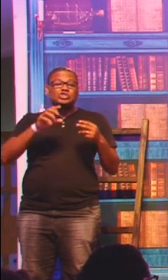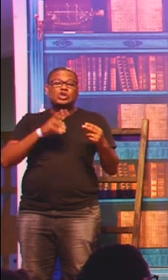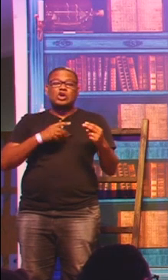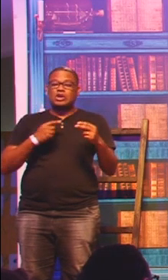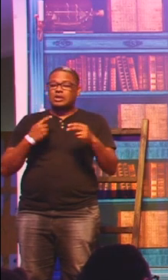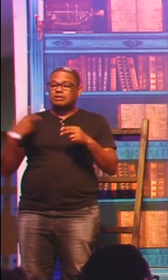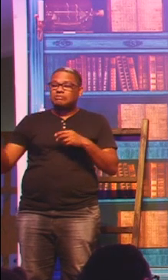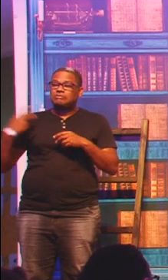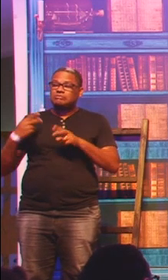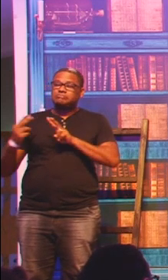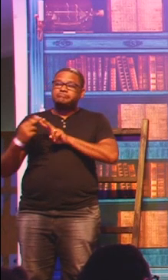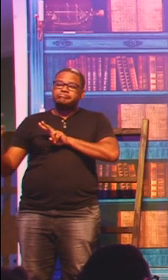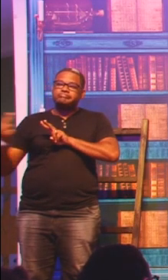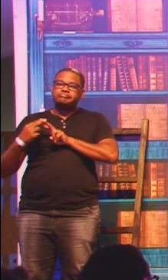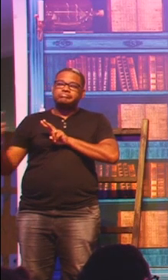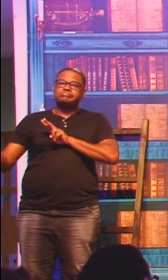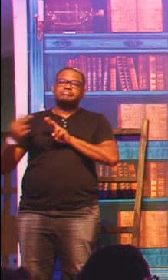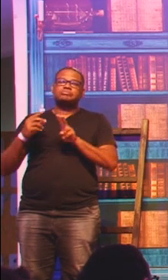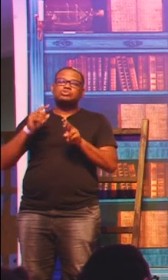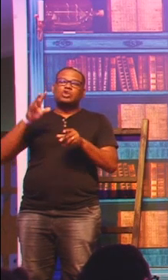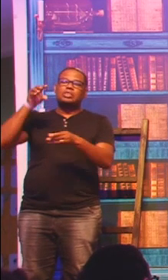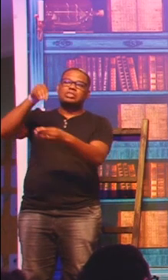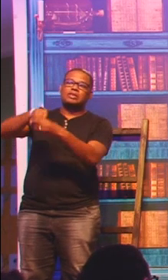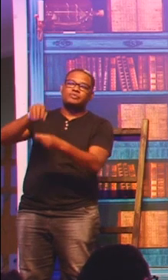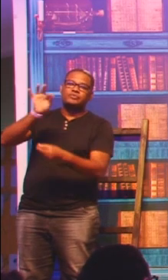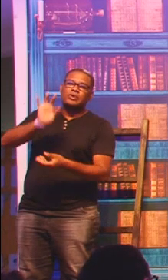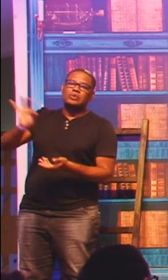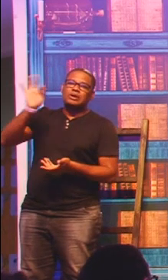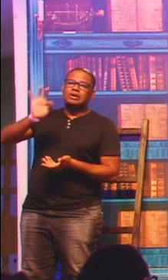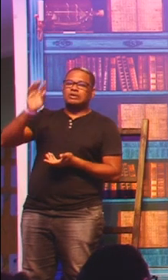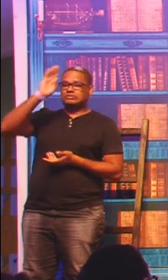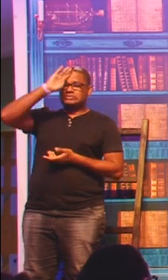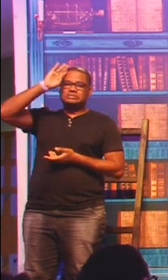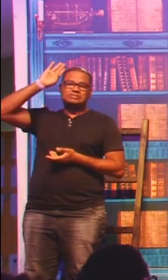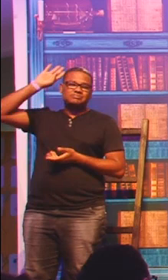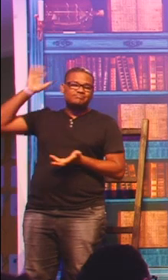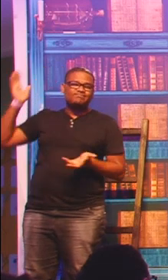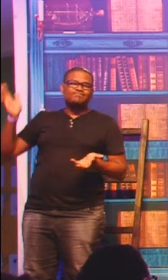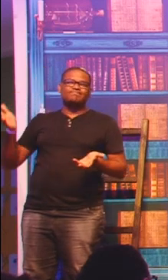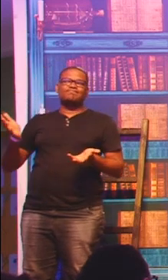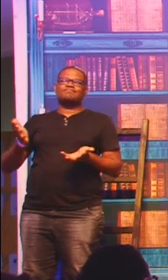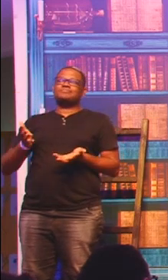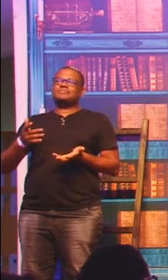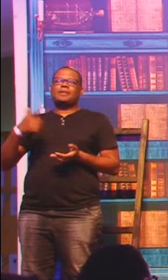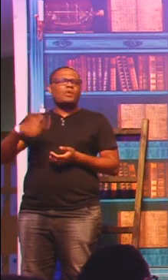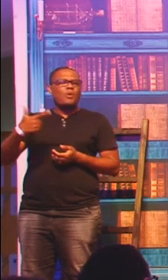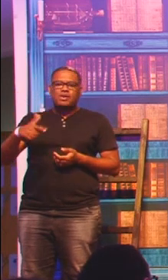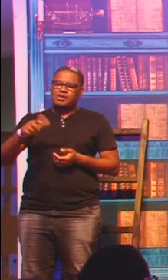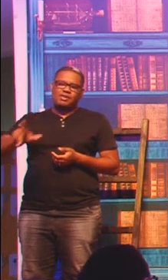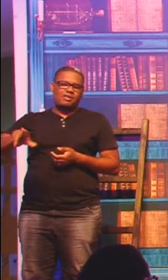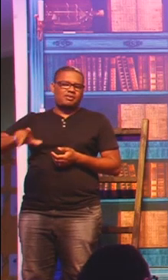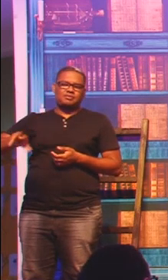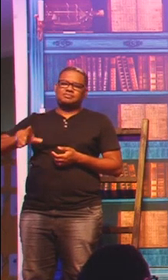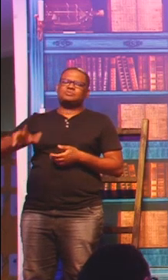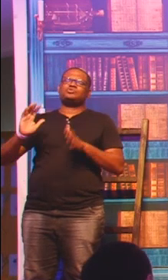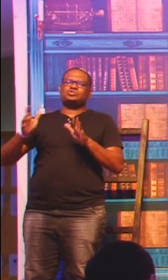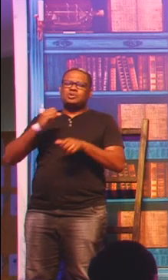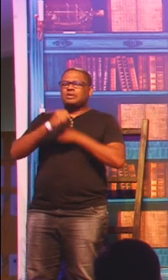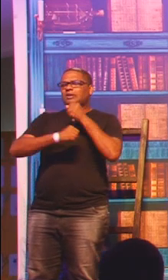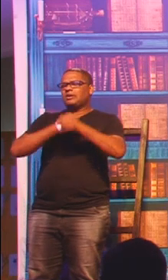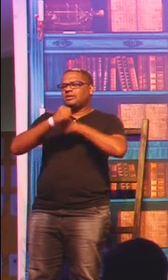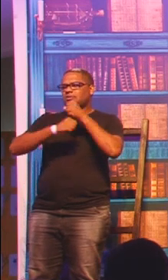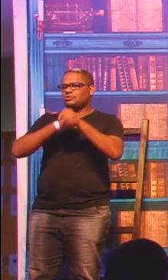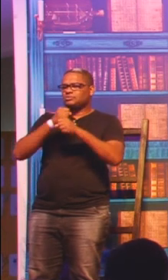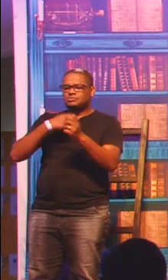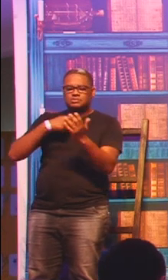pares, uma literatura que só está na academia, nas universidades. E não é. Há muitos anos que ela